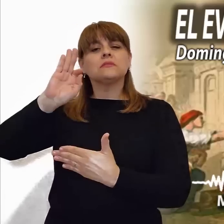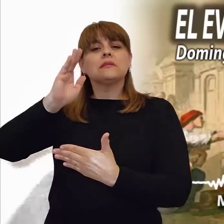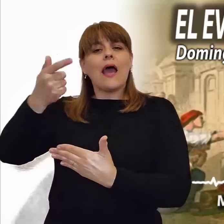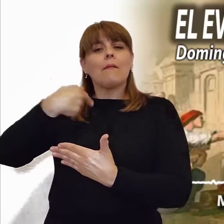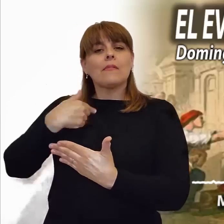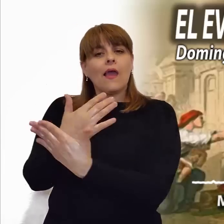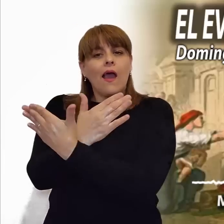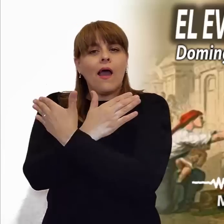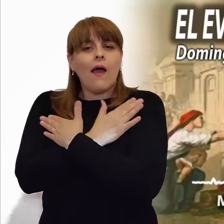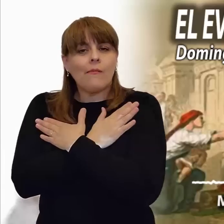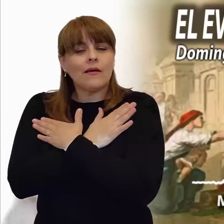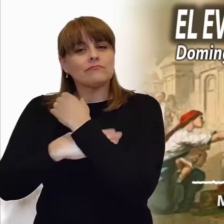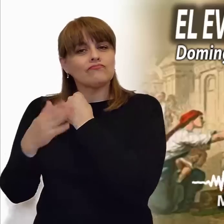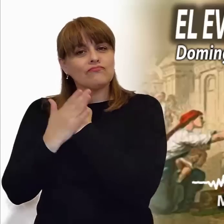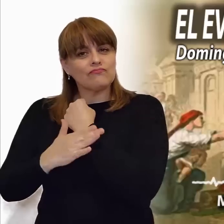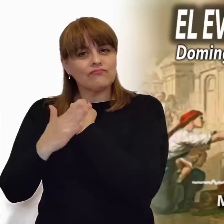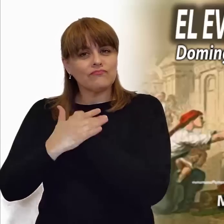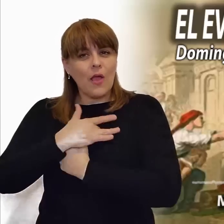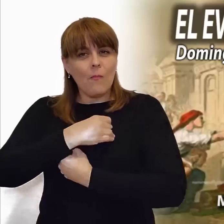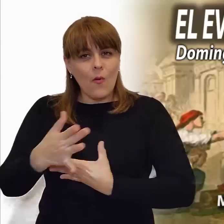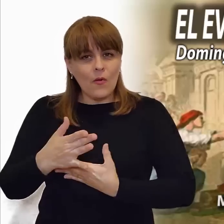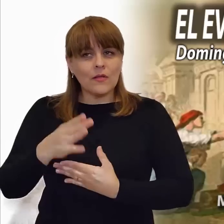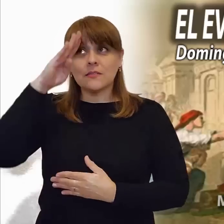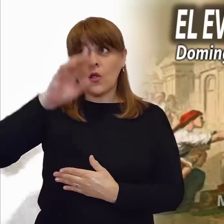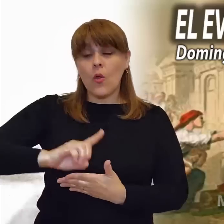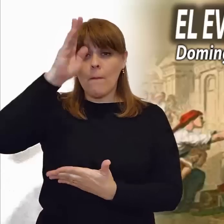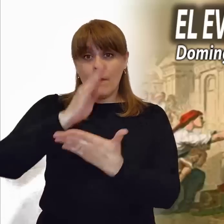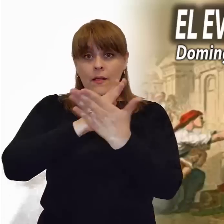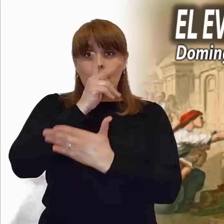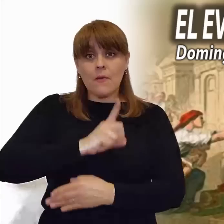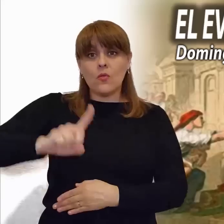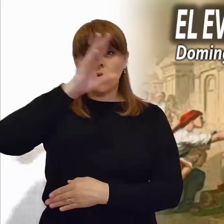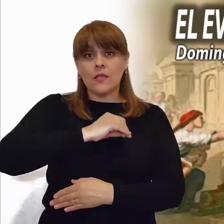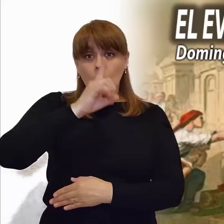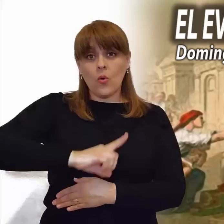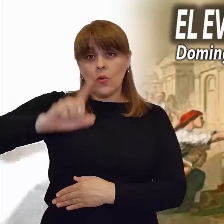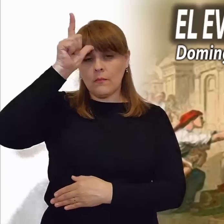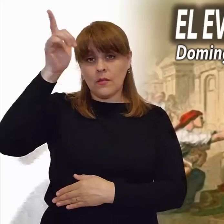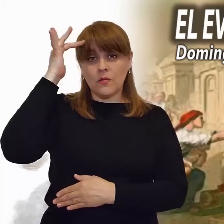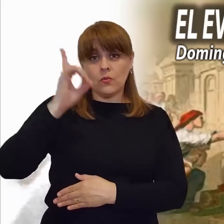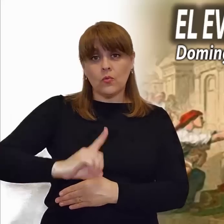El Señor te bendiga en nombre del Padre, y del Hijo, y del Espíritu Santo.